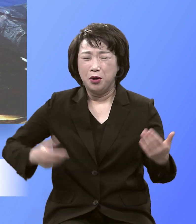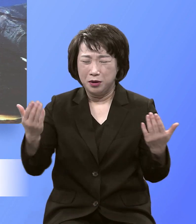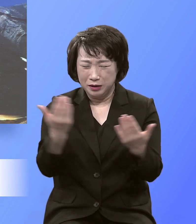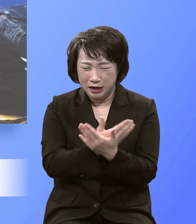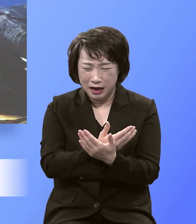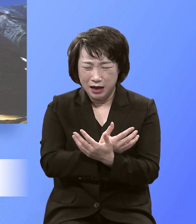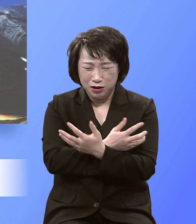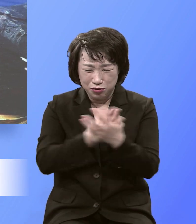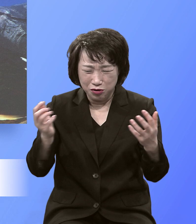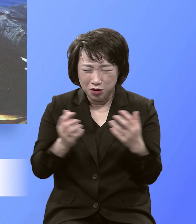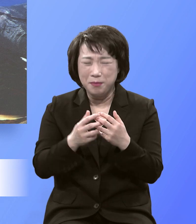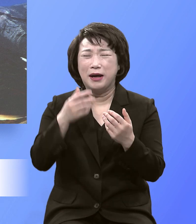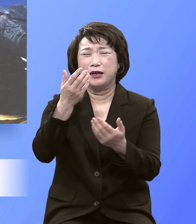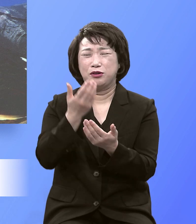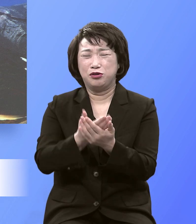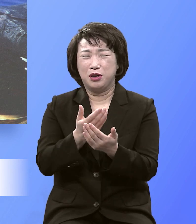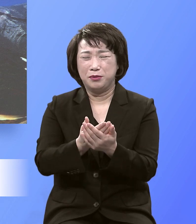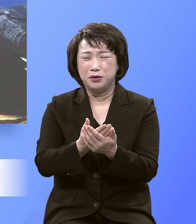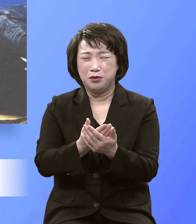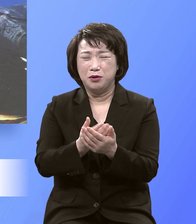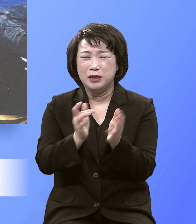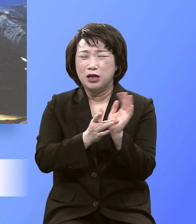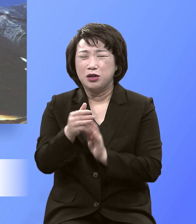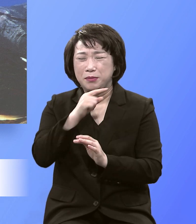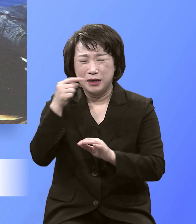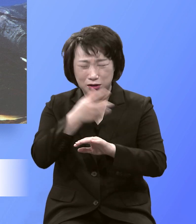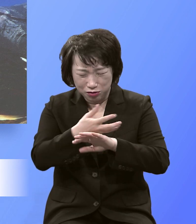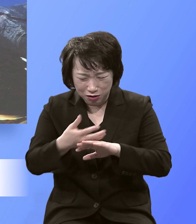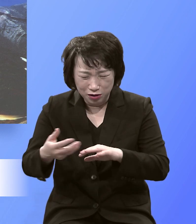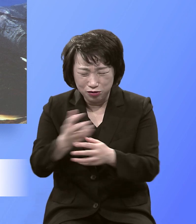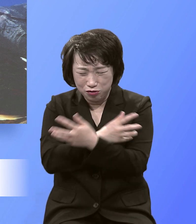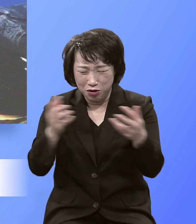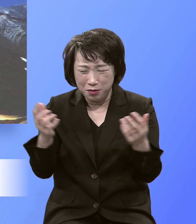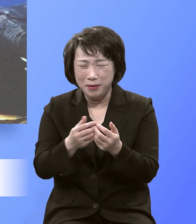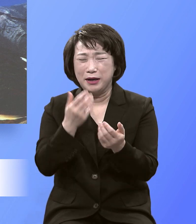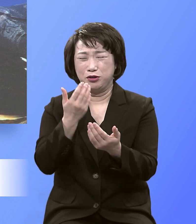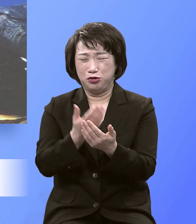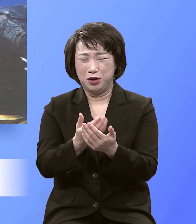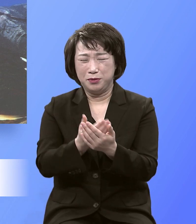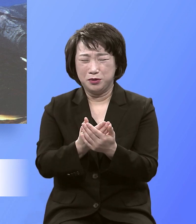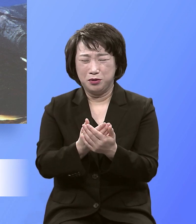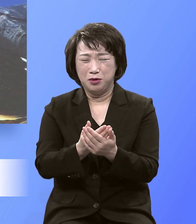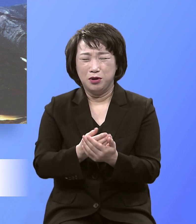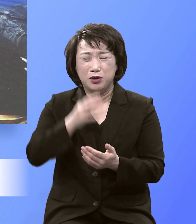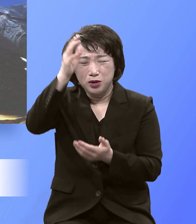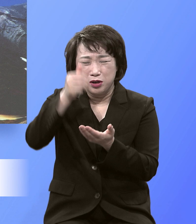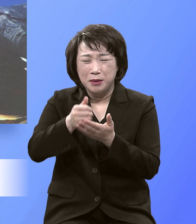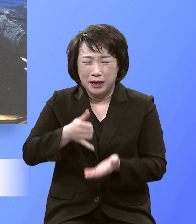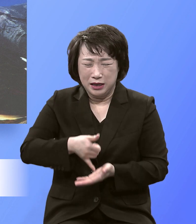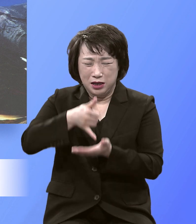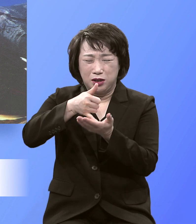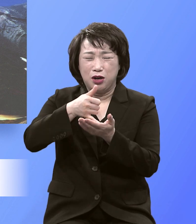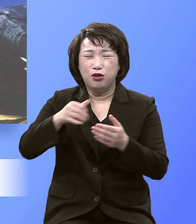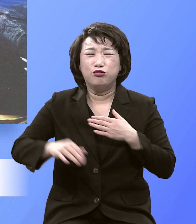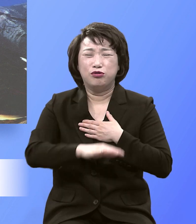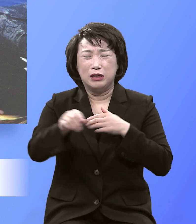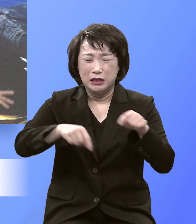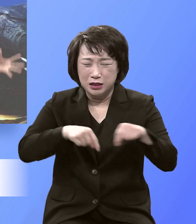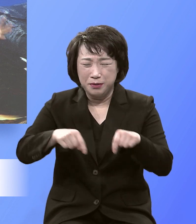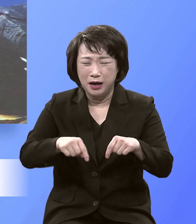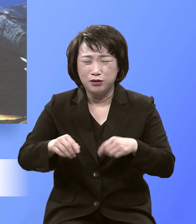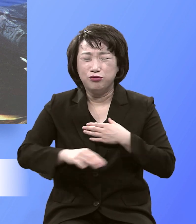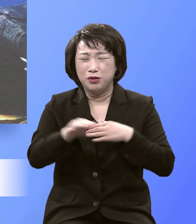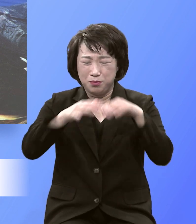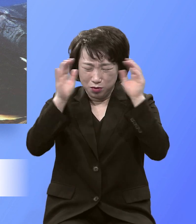회개가 강물을 이루게 하시고 예수 피가 강물을 이루게 하시고 성령 인격적으로 지배하는